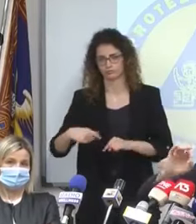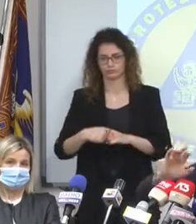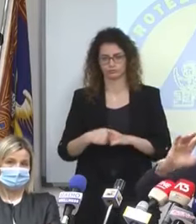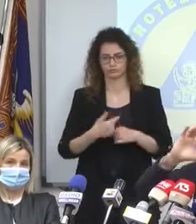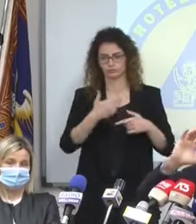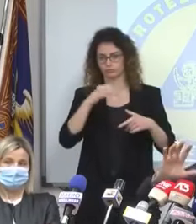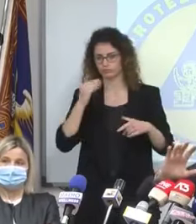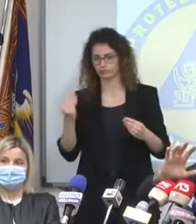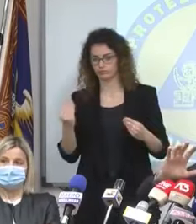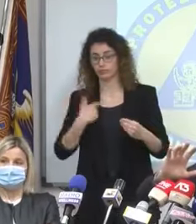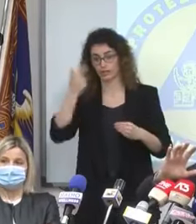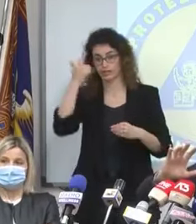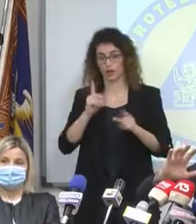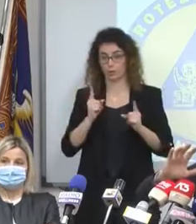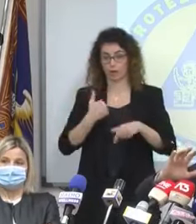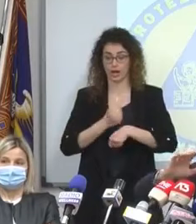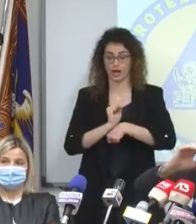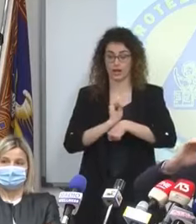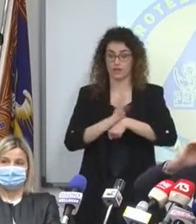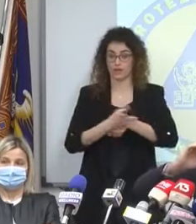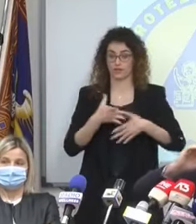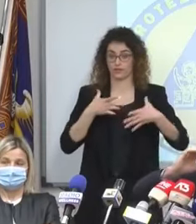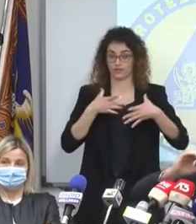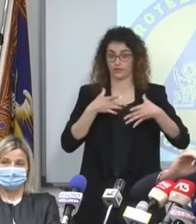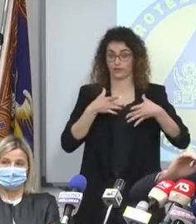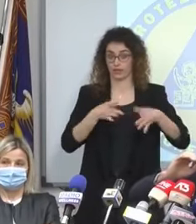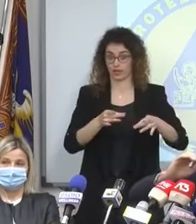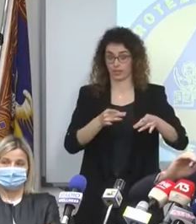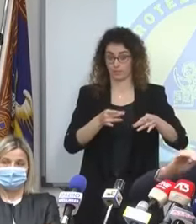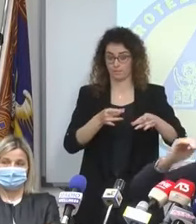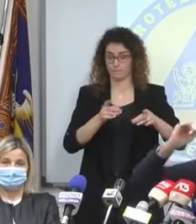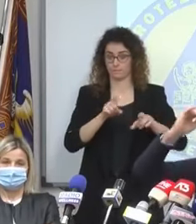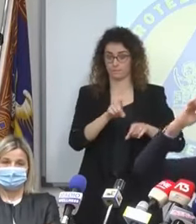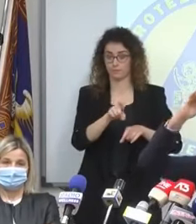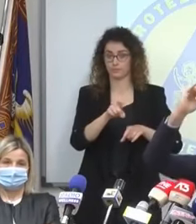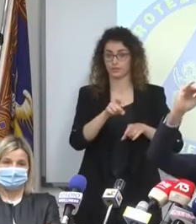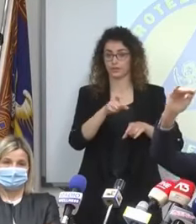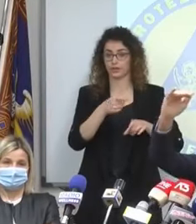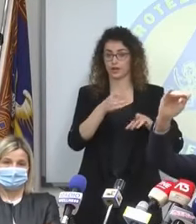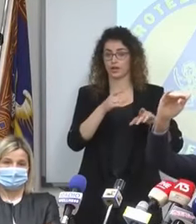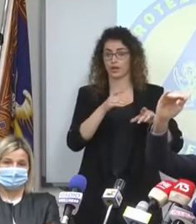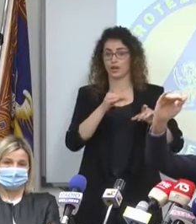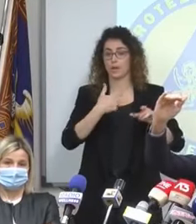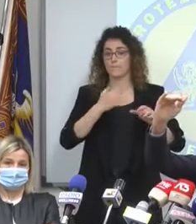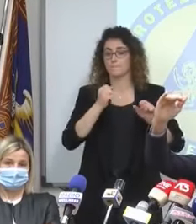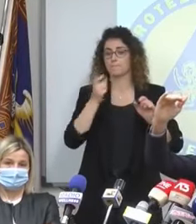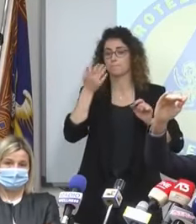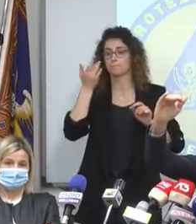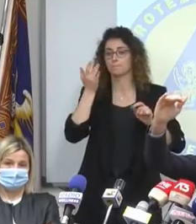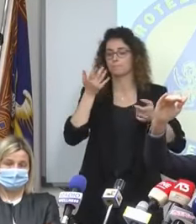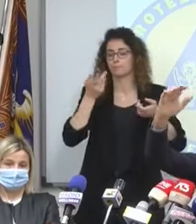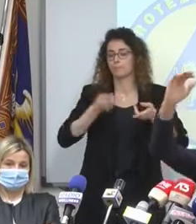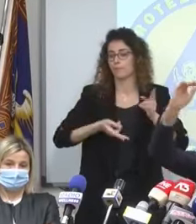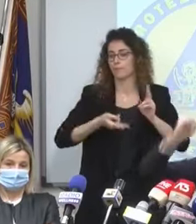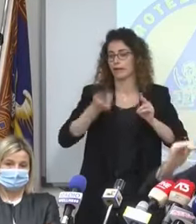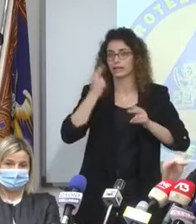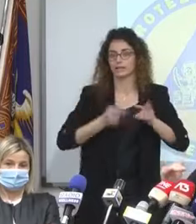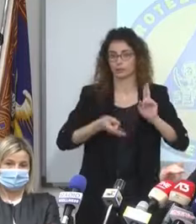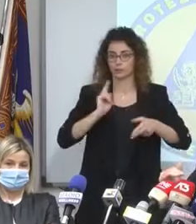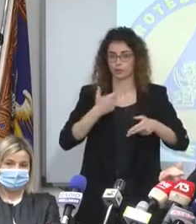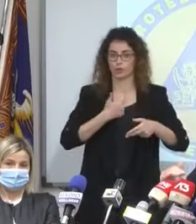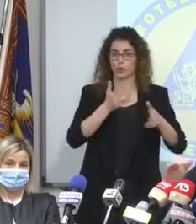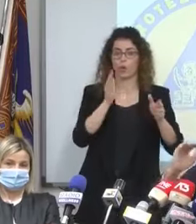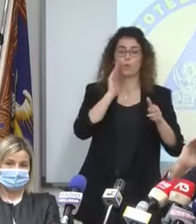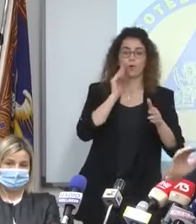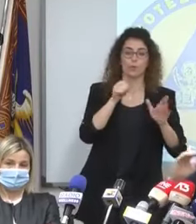virus diventa pericoloso per gli over 65 maschi e gli over 75 donne, mettiamo in